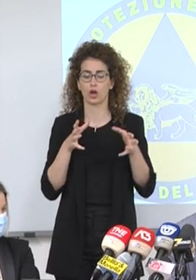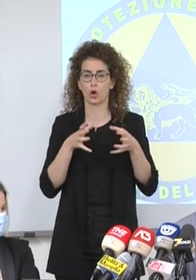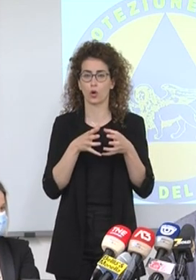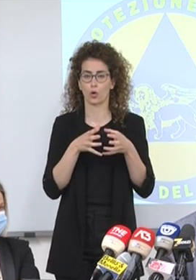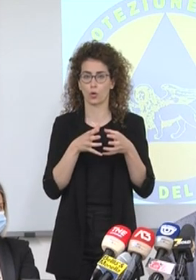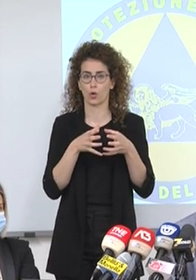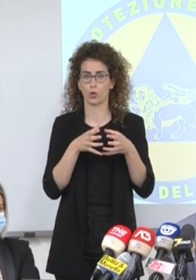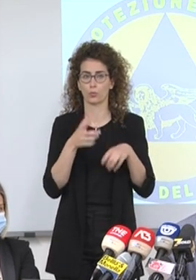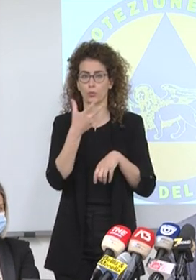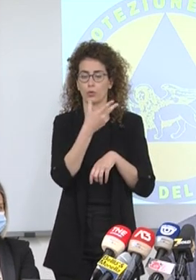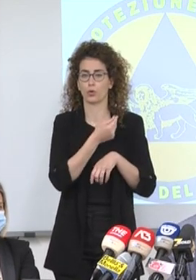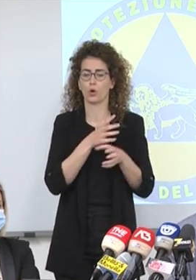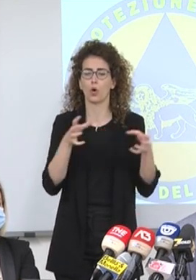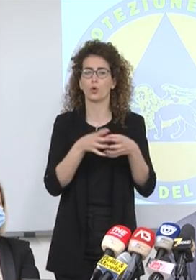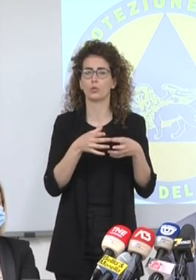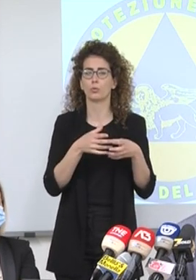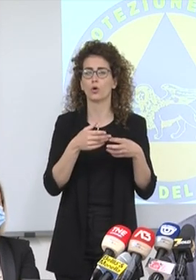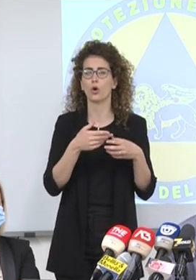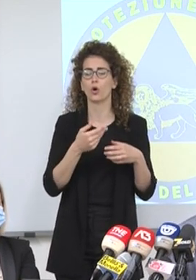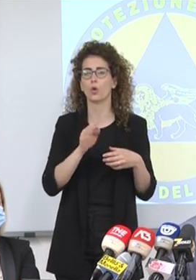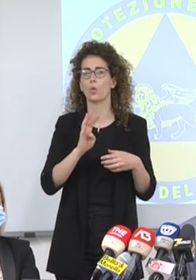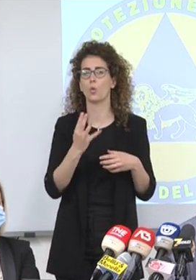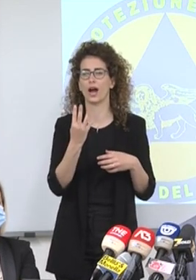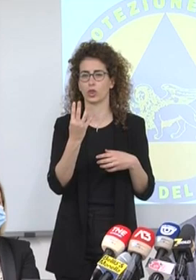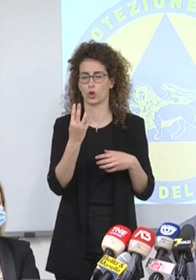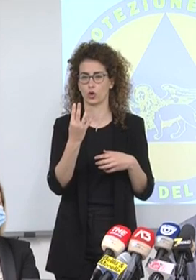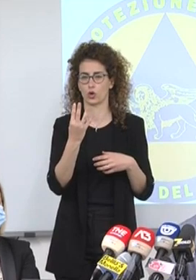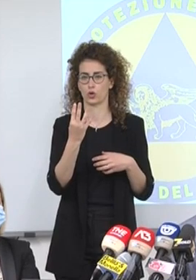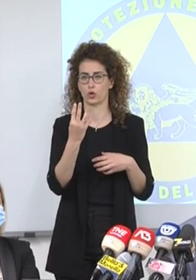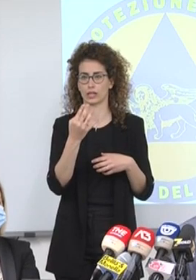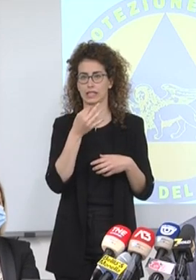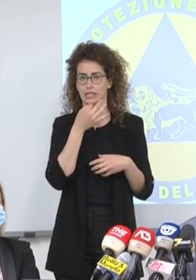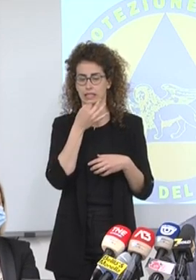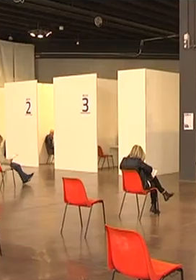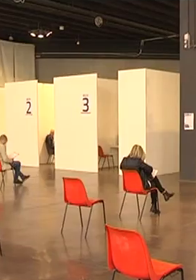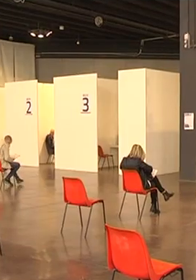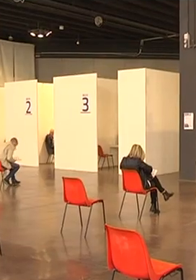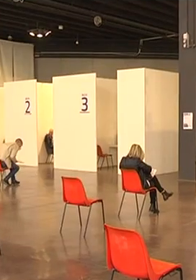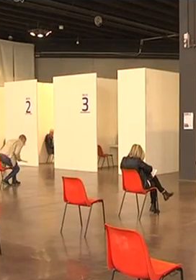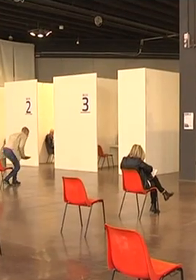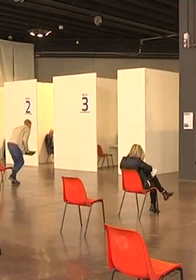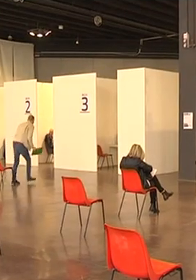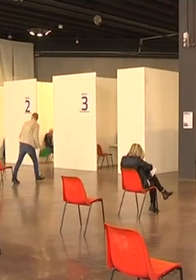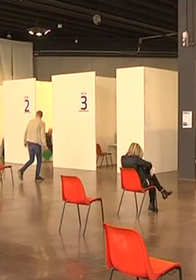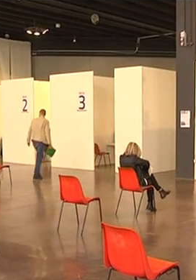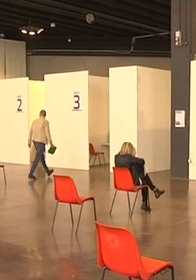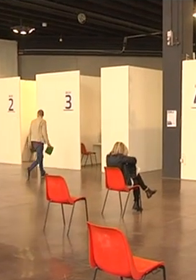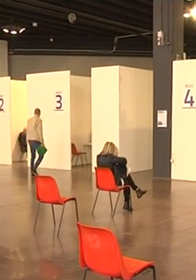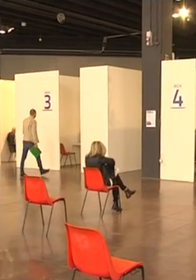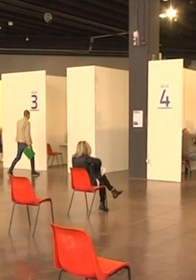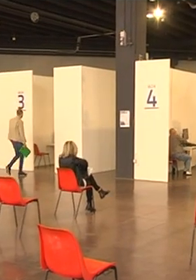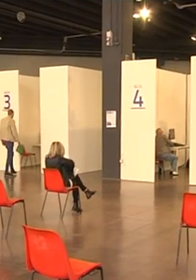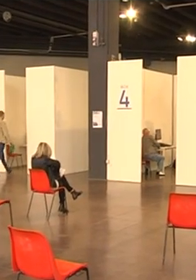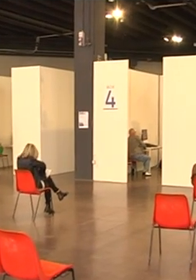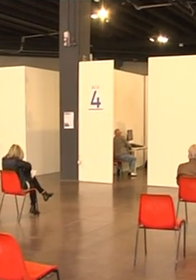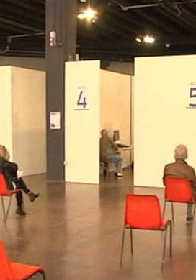categoria 4 che sono tutti coloro che hanno un esenzione ticket per una patologia nonché